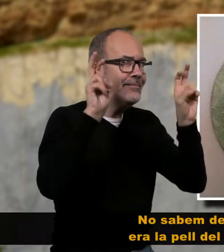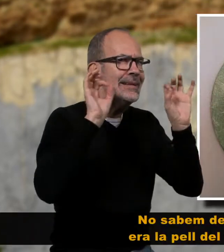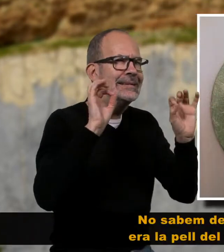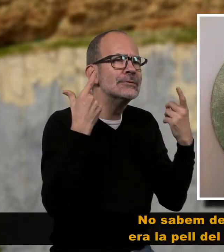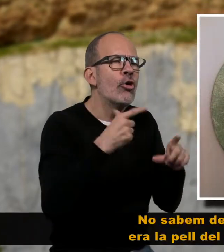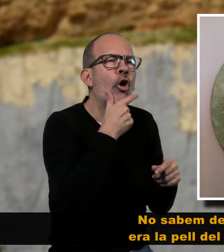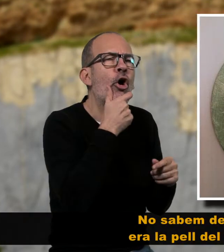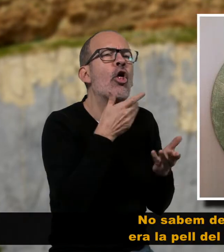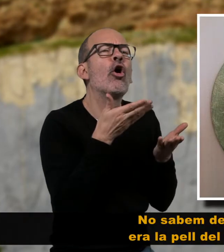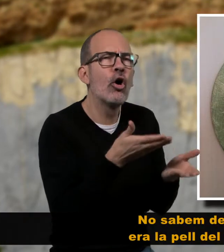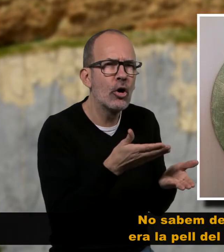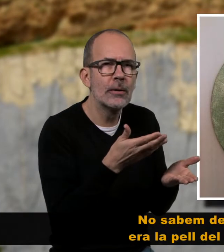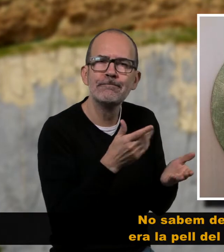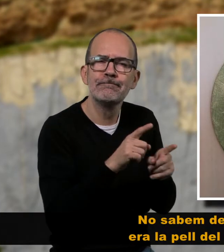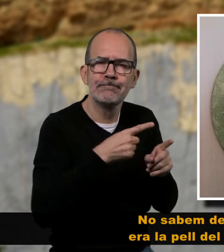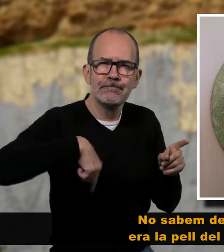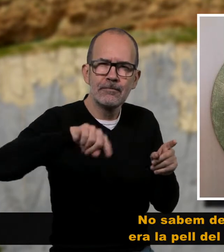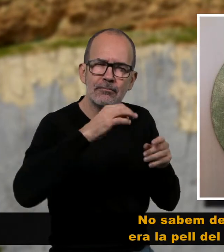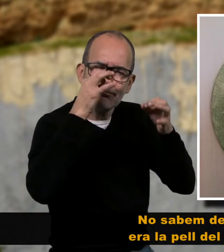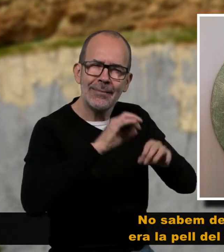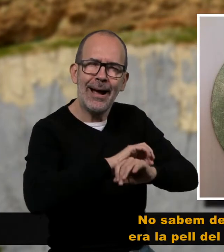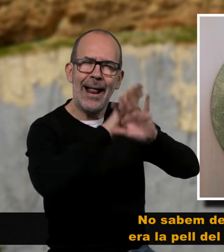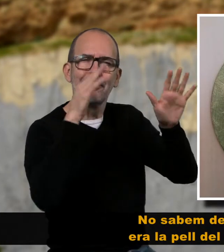No sabem de quin color era la pell del titanosaure,